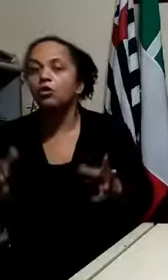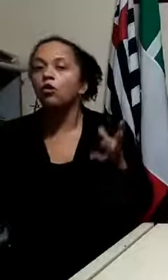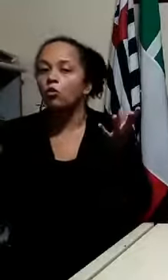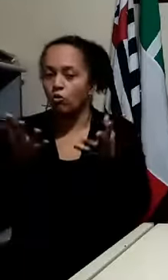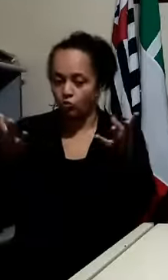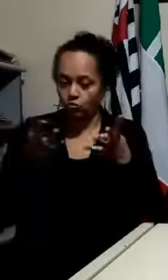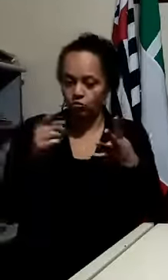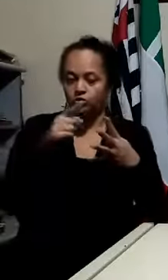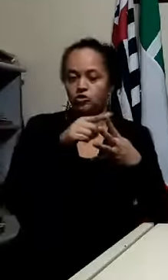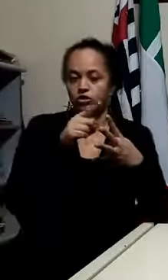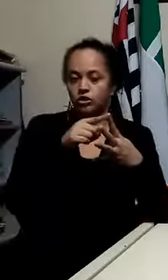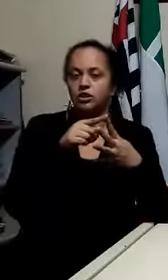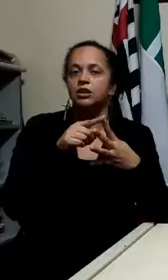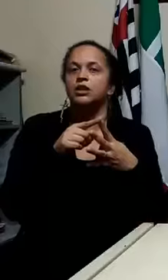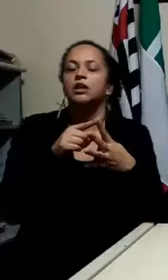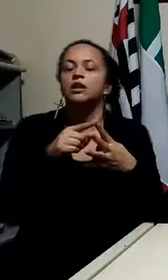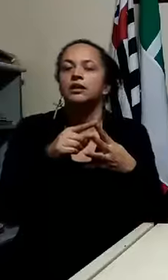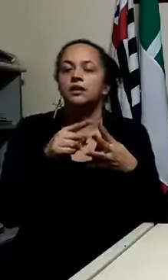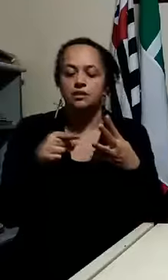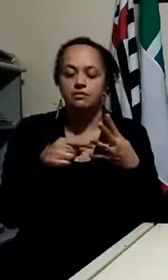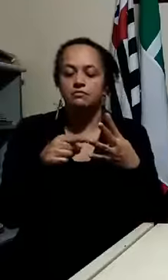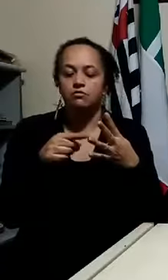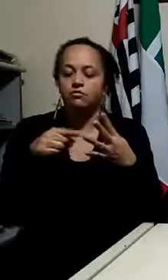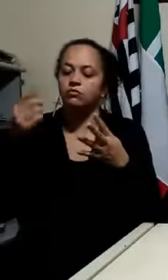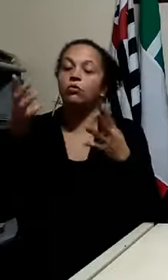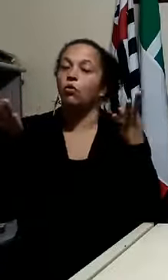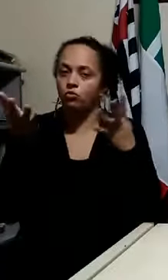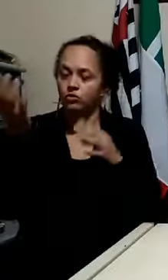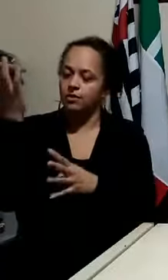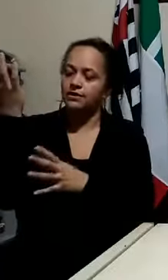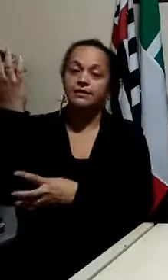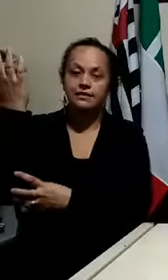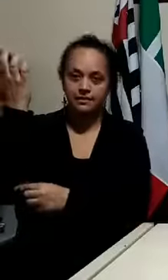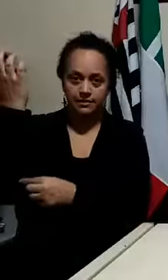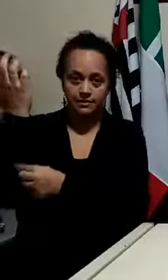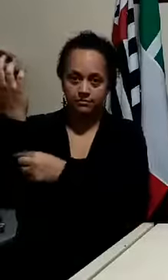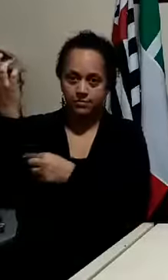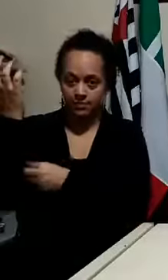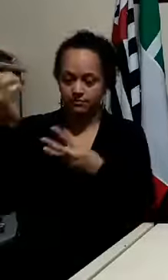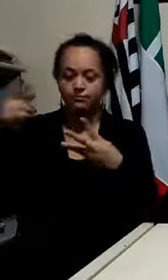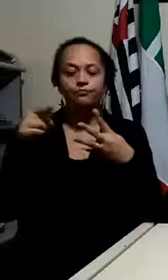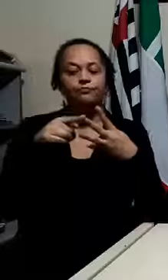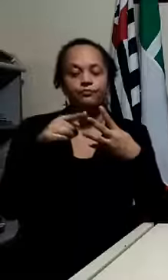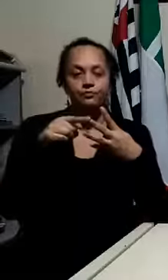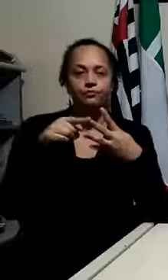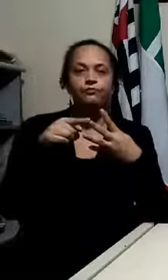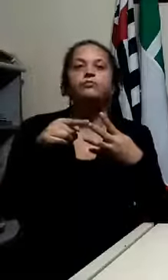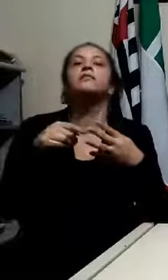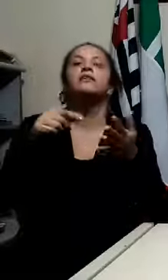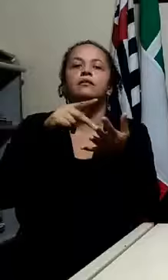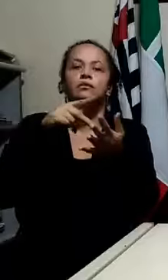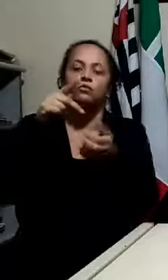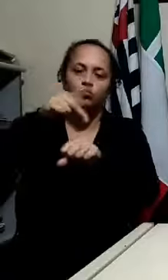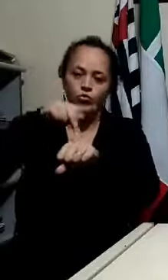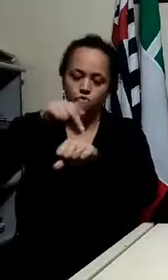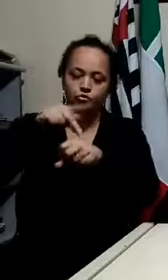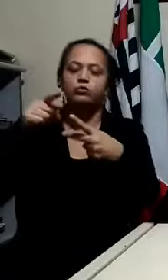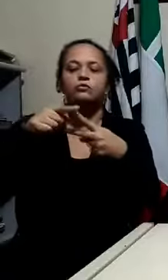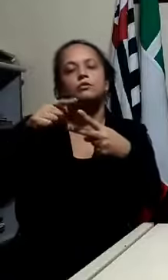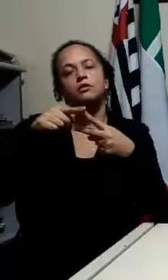e do rochoso. Mas segunda nós vamos encerrar a parábola do semeador falando do solo da boa terra.